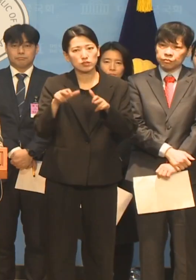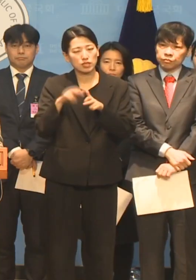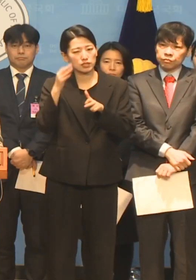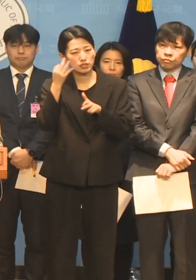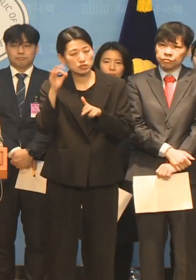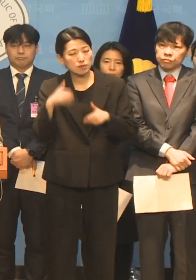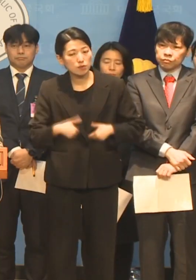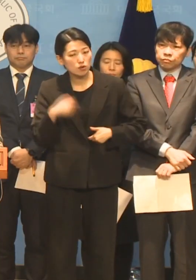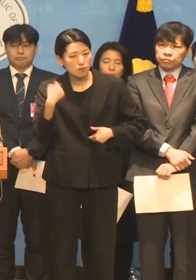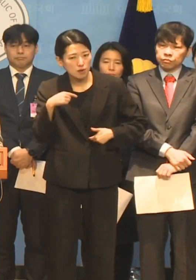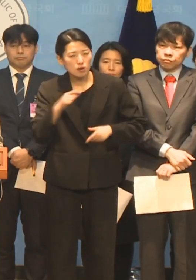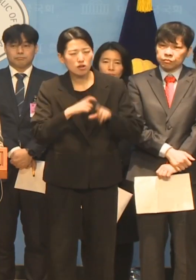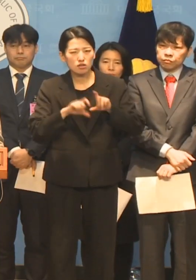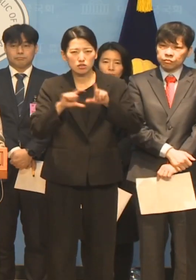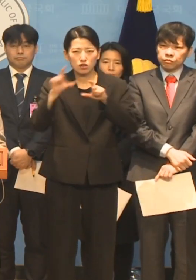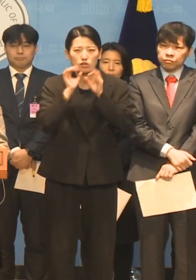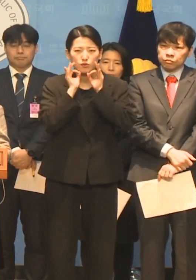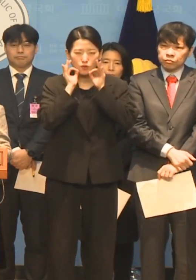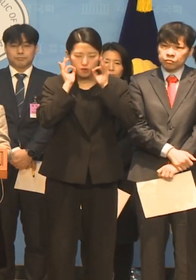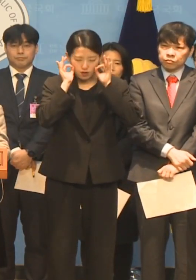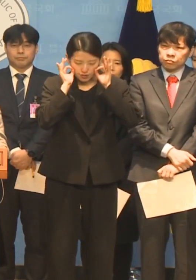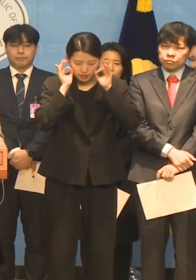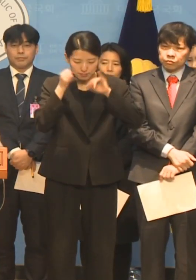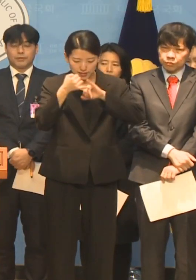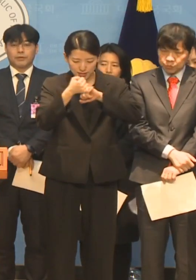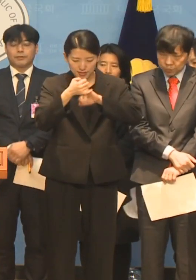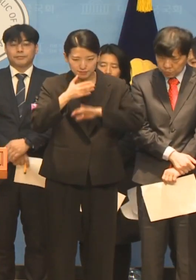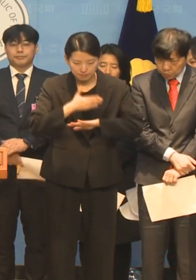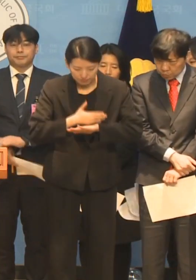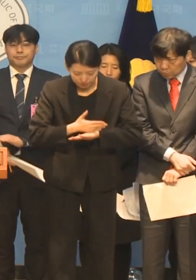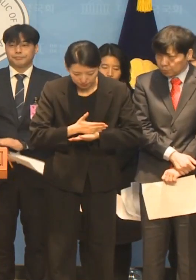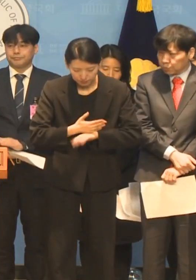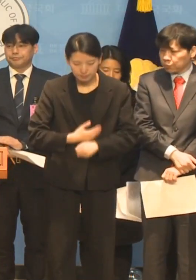노력을 이어가겠습니다. 감사합니다.